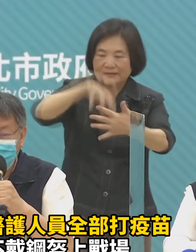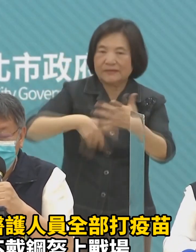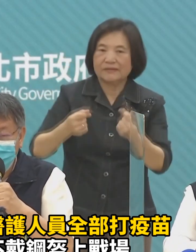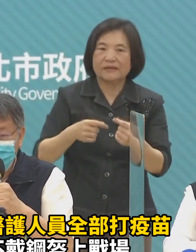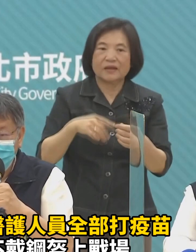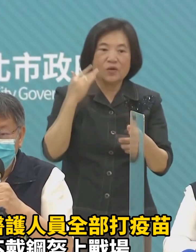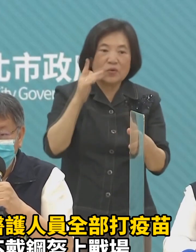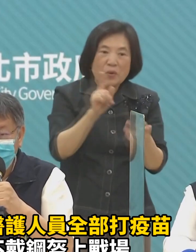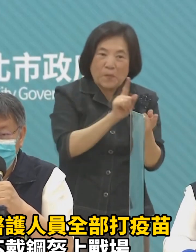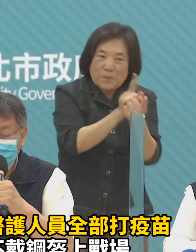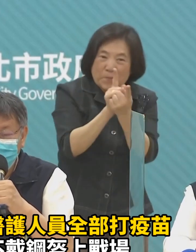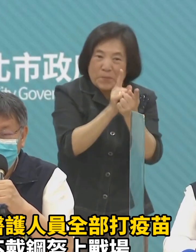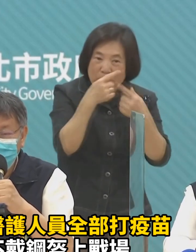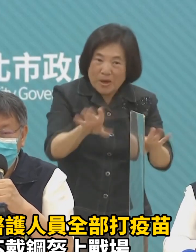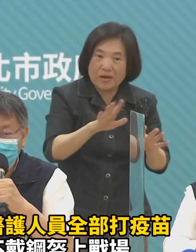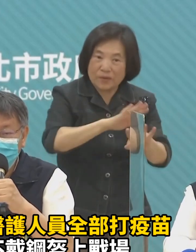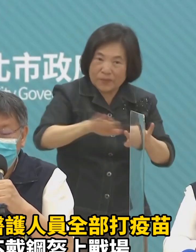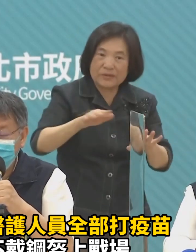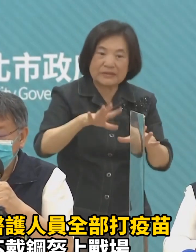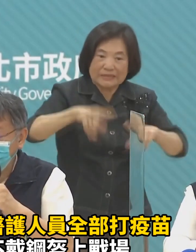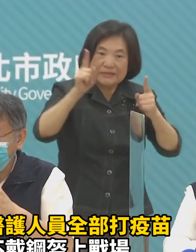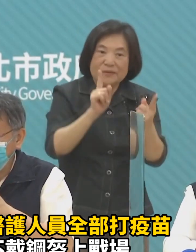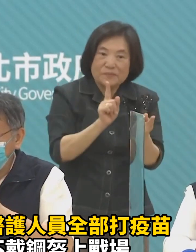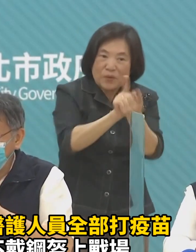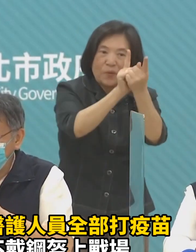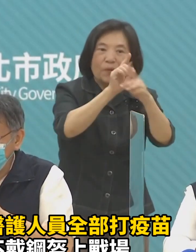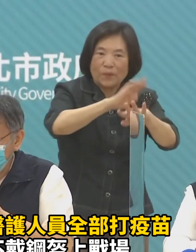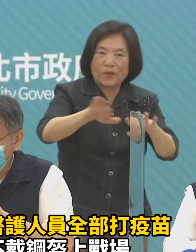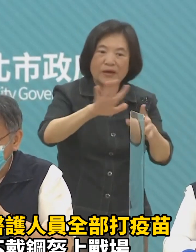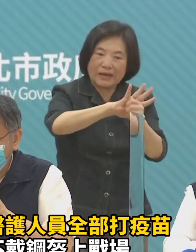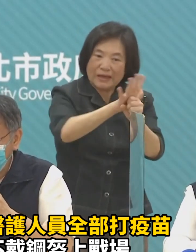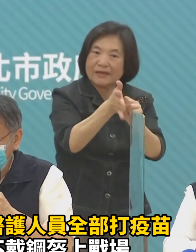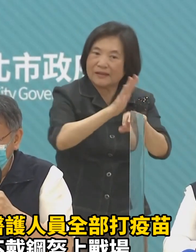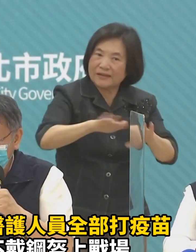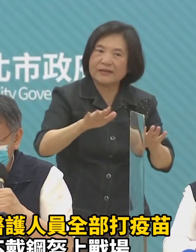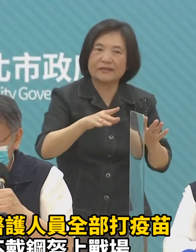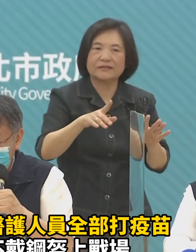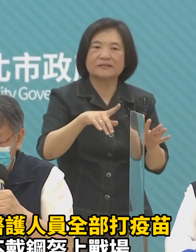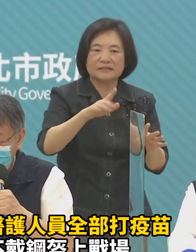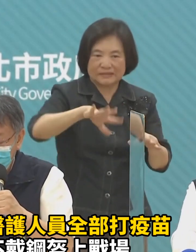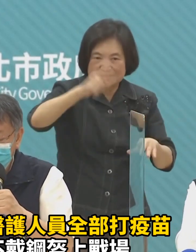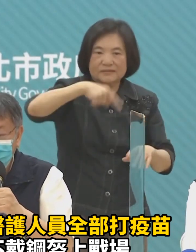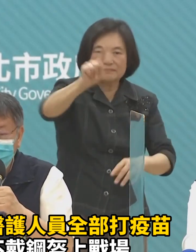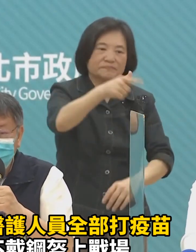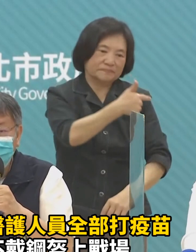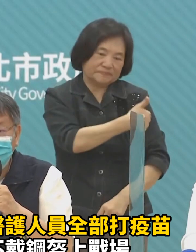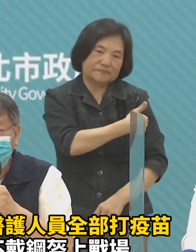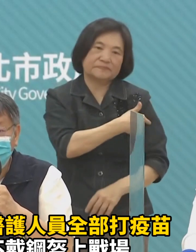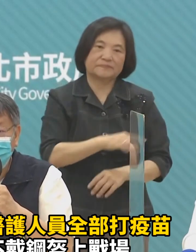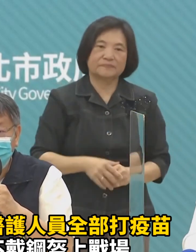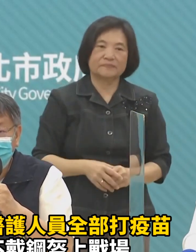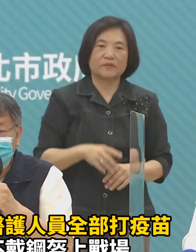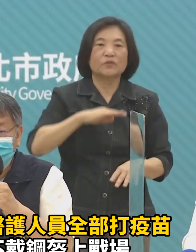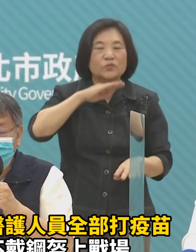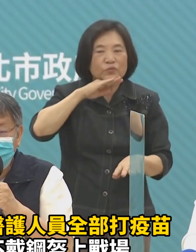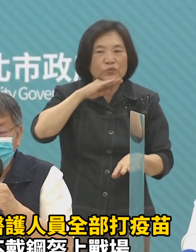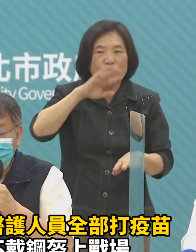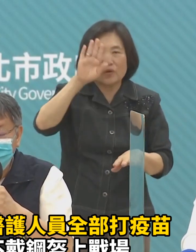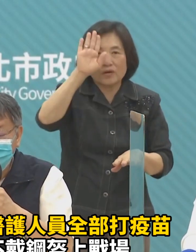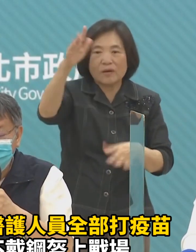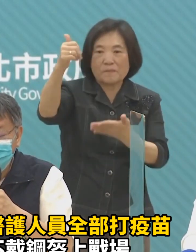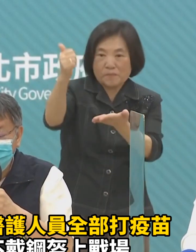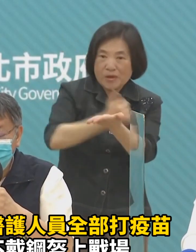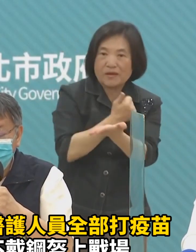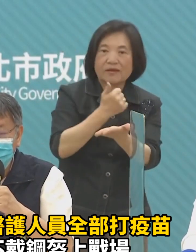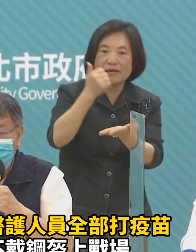冠肺炎有可能接触的，这些都是第一线要去打疫苗。那这也是将来我们那个疫苗进来以后，你知道吗？台北市